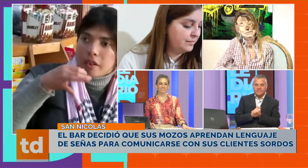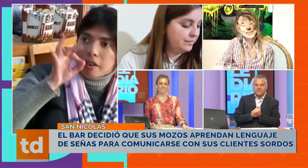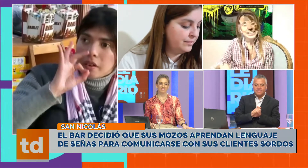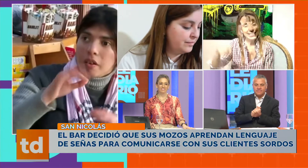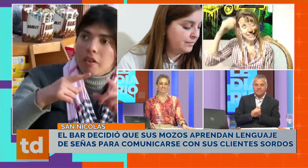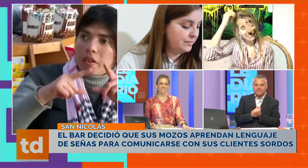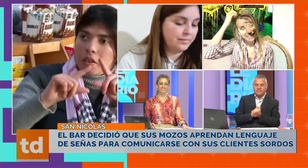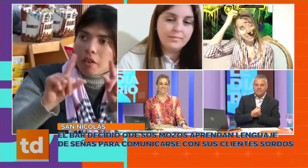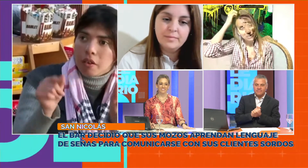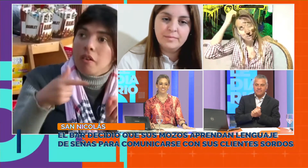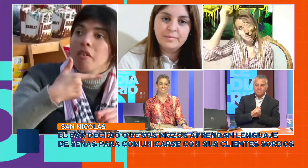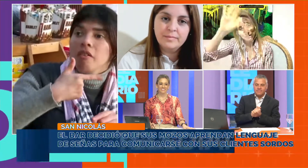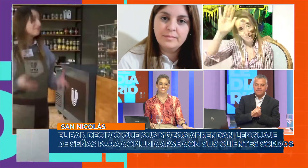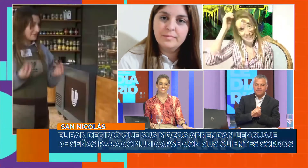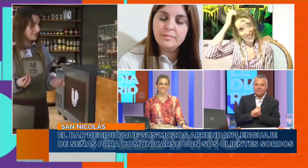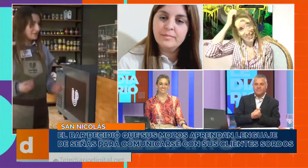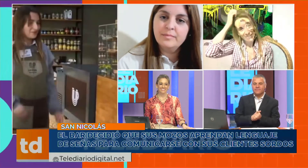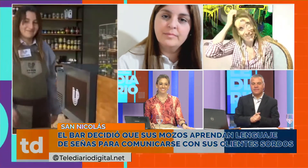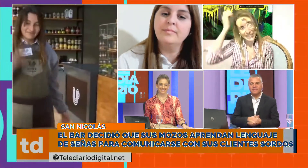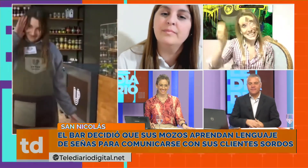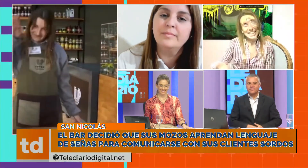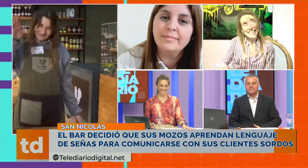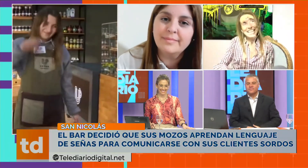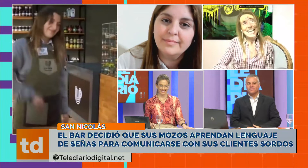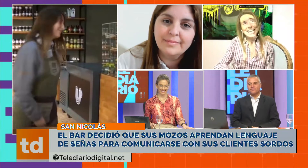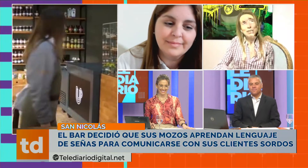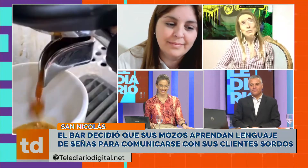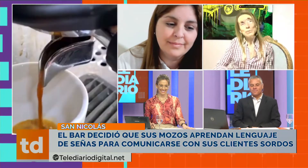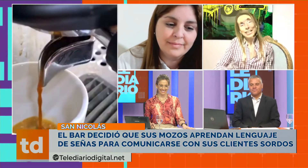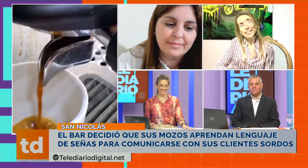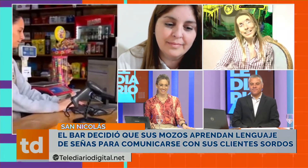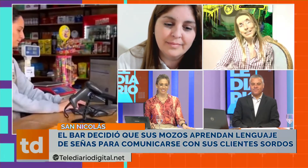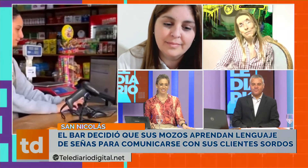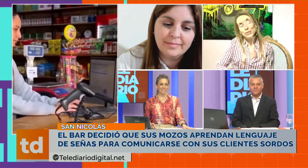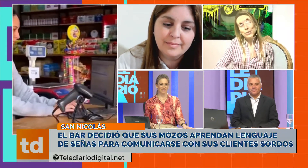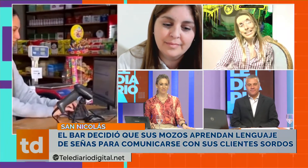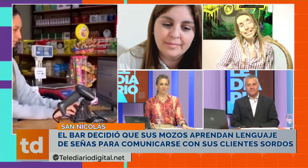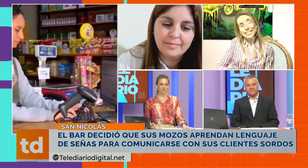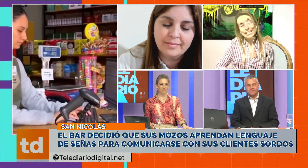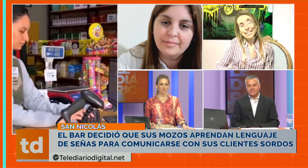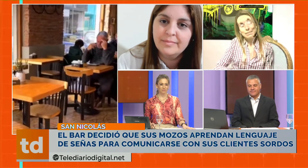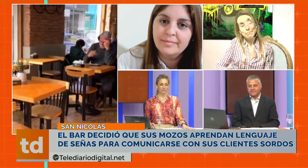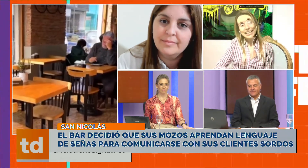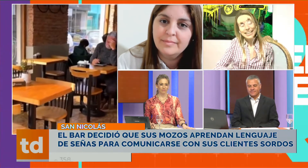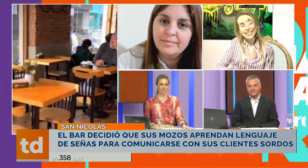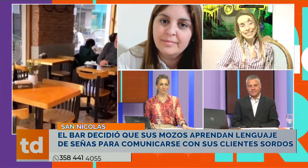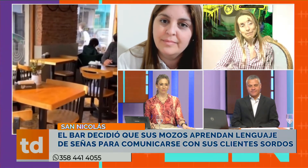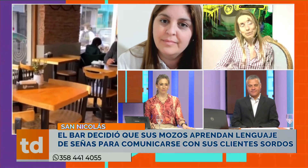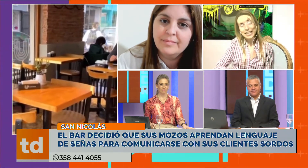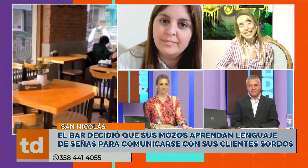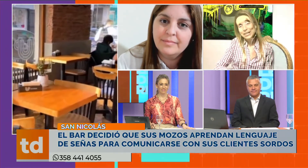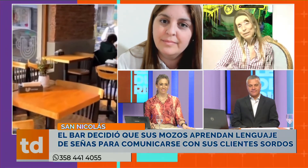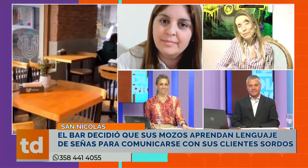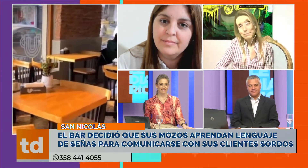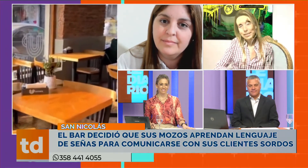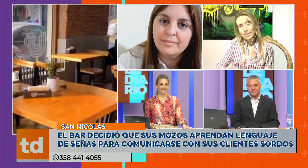Bueno, esta iniciativa arrancó... Bueno, buenas tardes a todos. Arrancó porque una de las empleadas, un